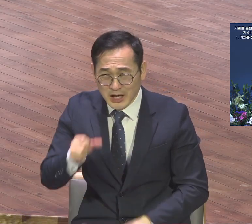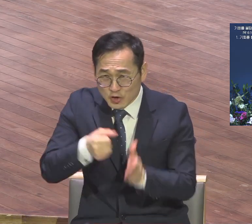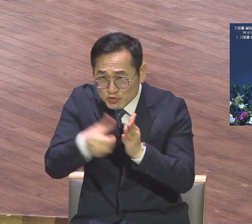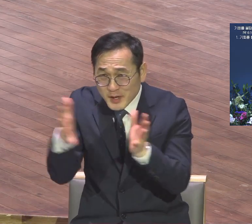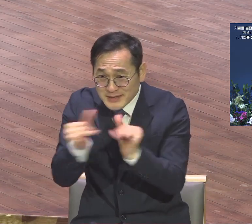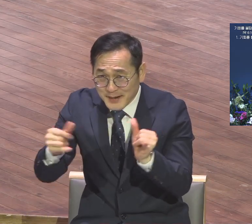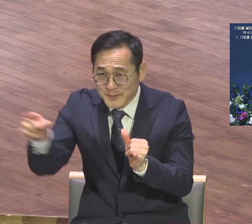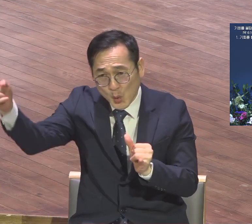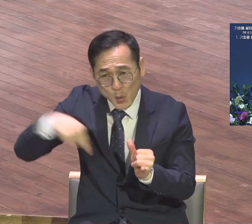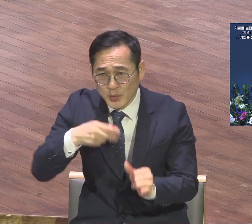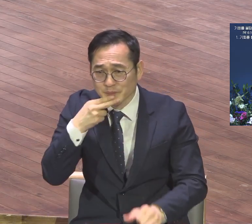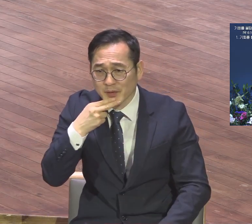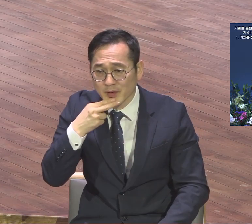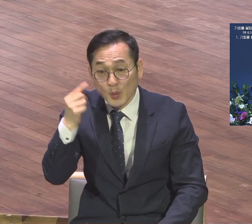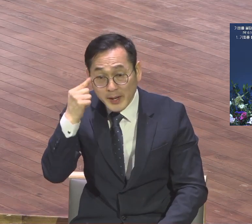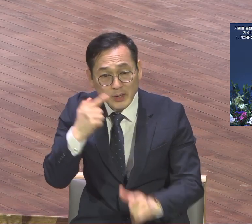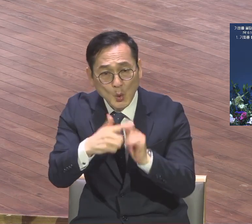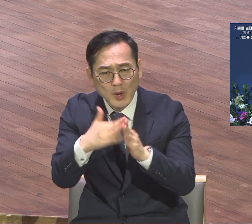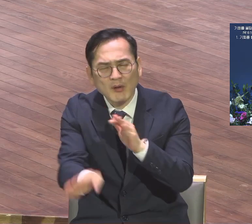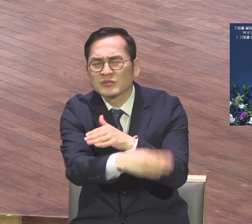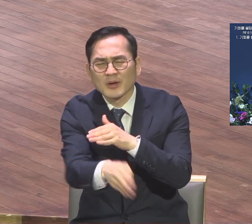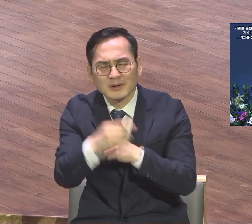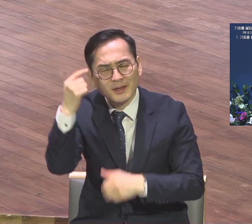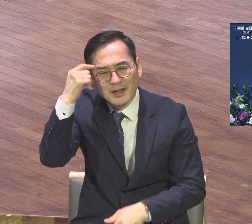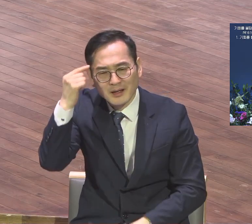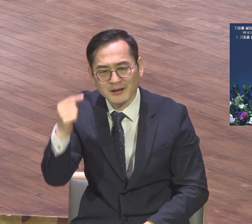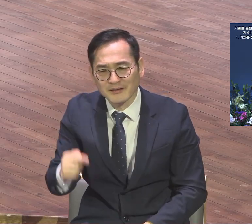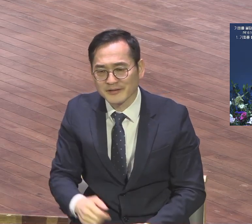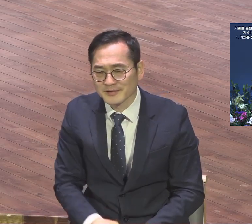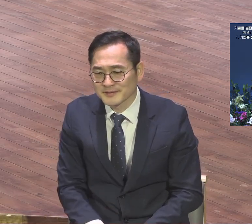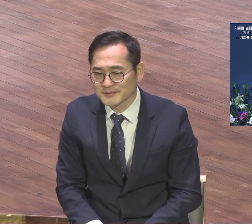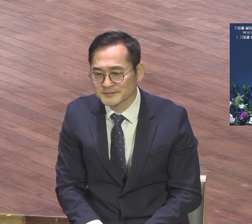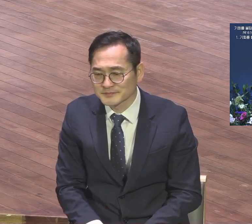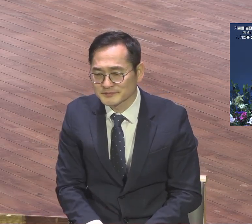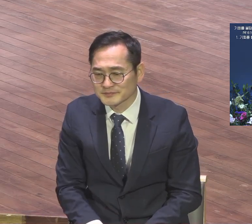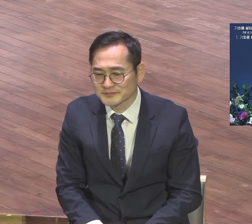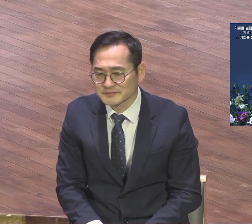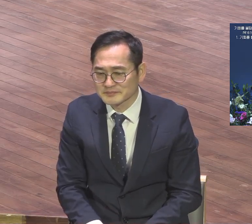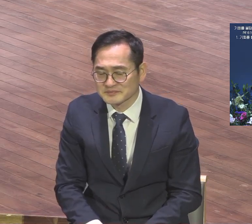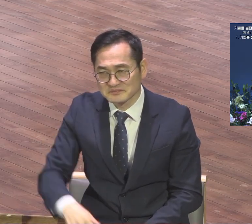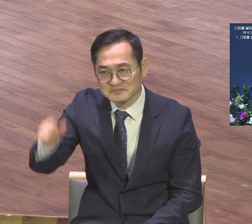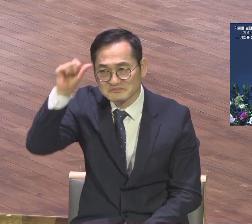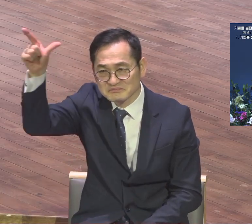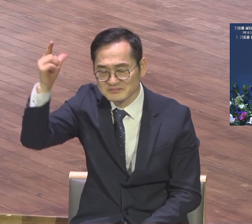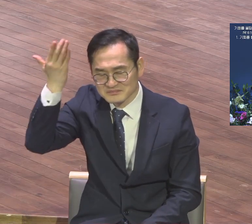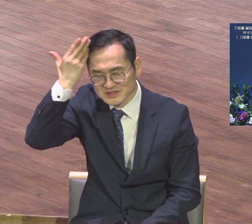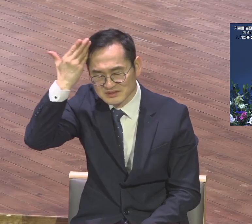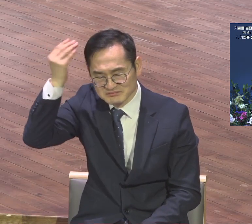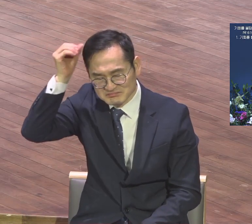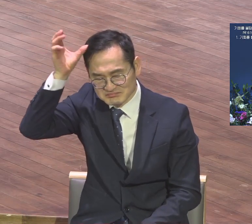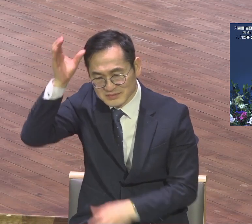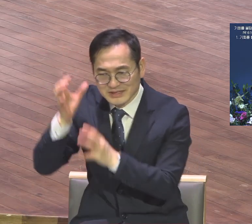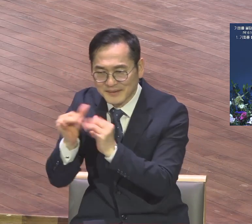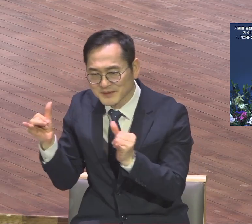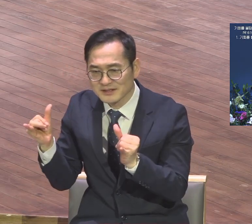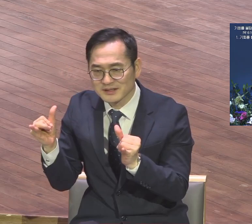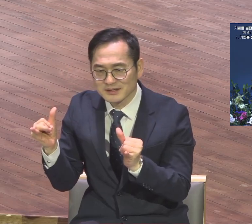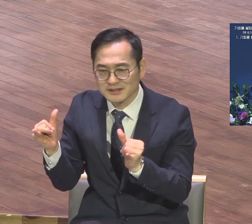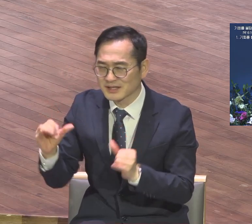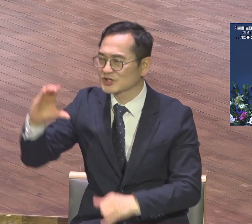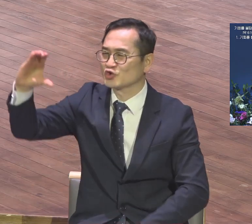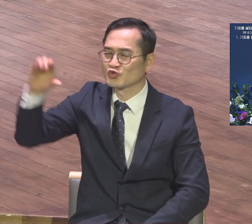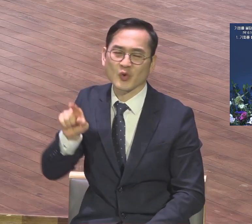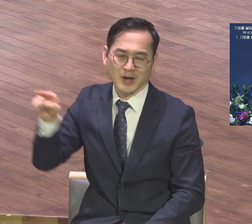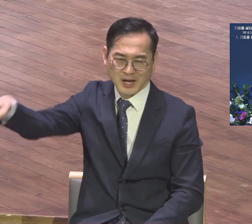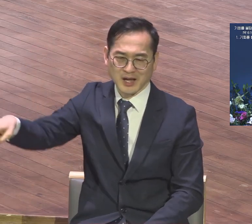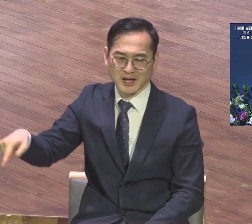교회 하는 것들이 다 모순이야 그냥. 그래서 고상한 사람들을요 좀 상당히 세상적인 높은 사람들 천주교 나갑니다. 그